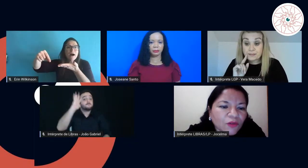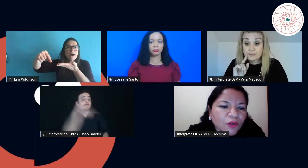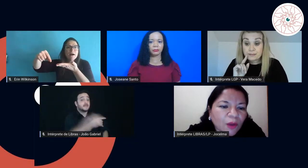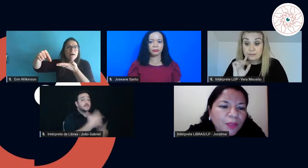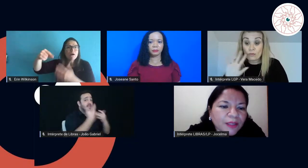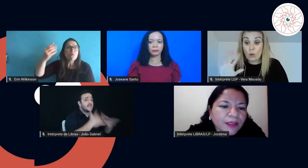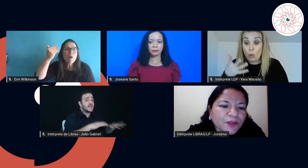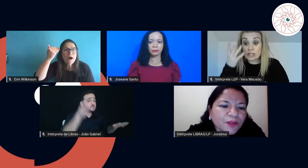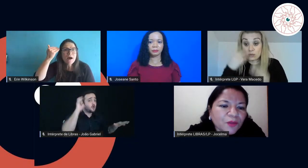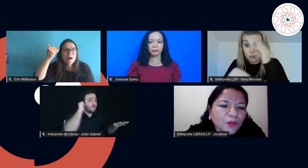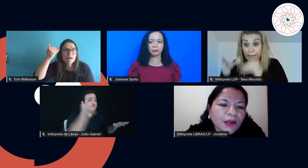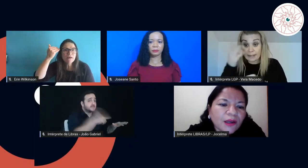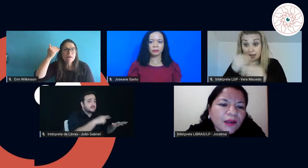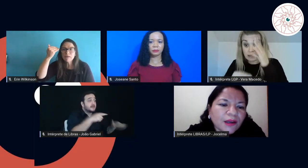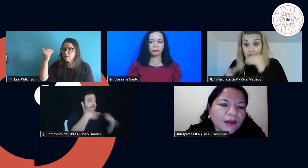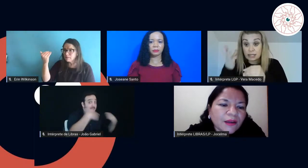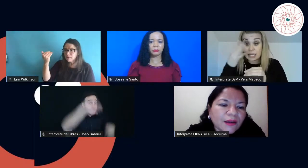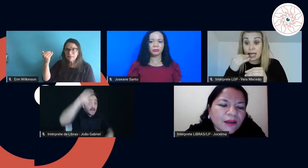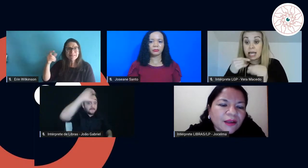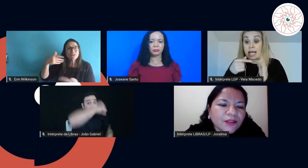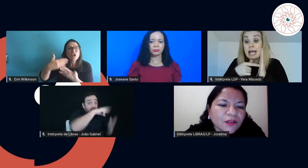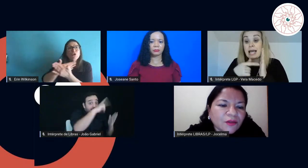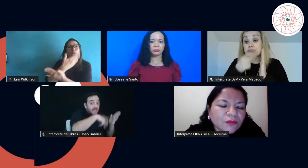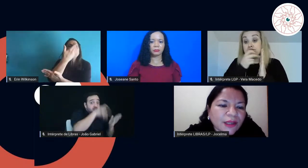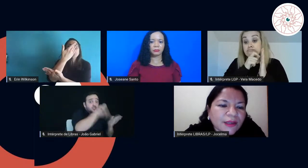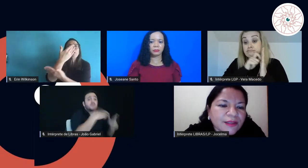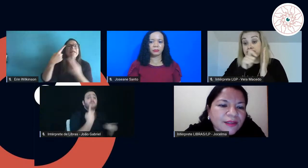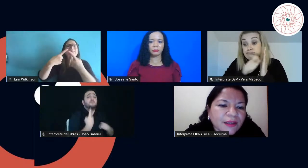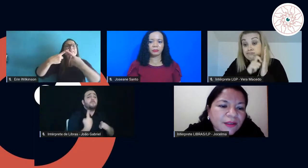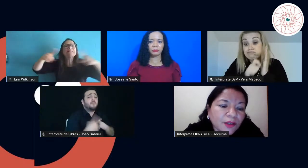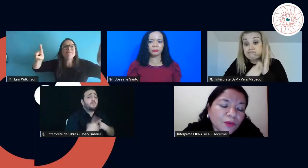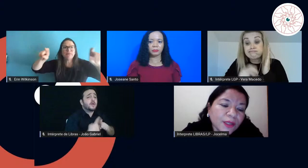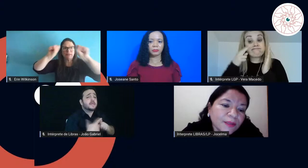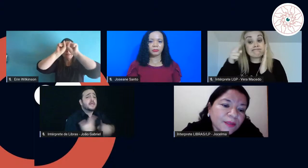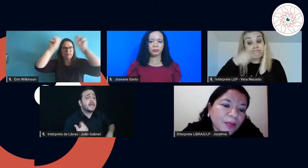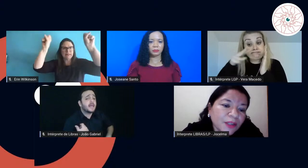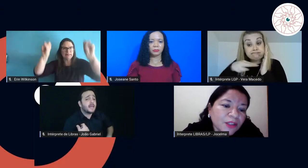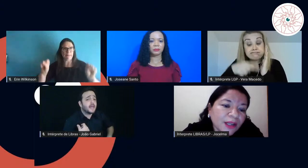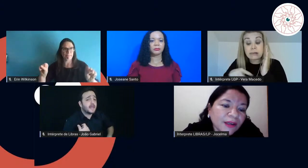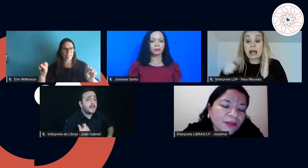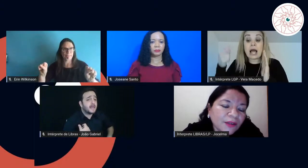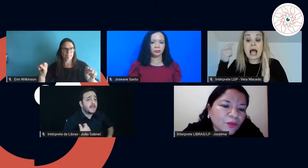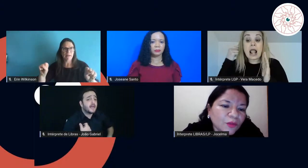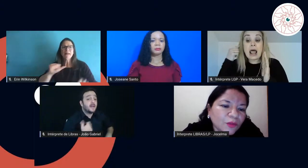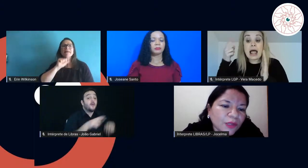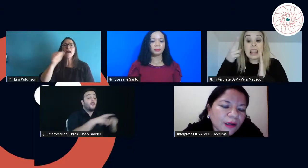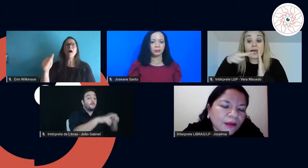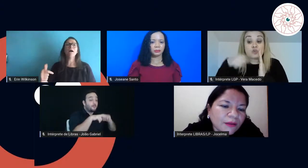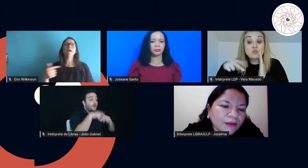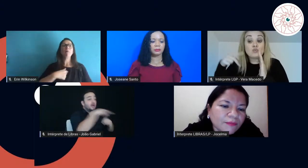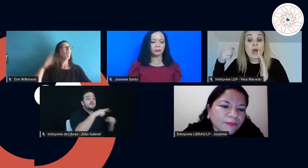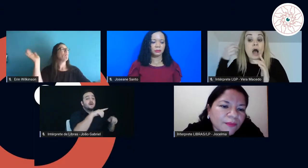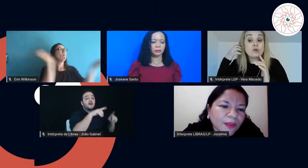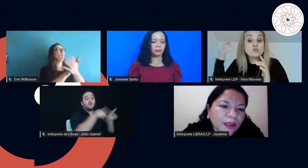quando estão aprendendo a a questão da escrita, não tem essa parte da leitura